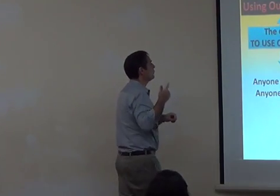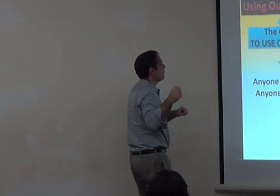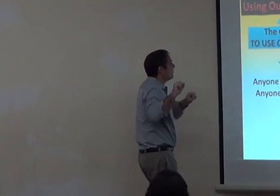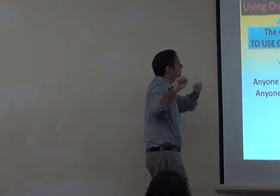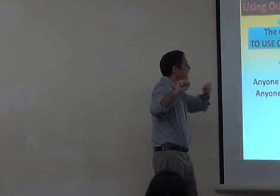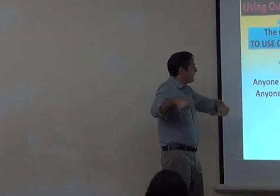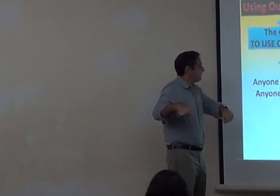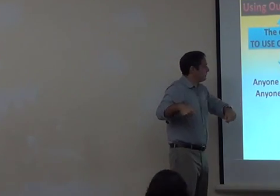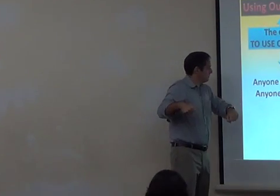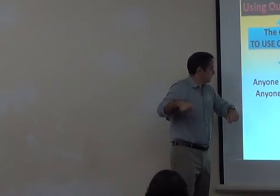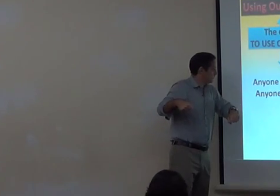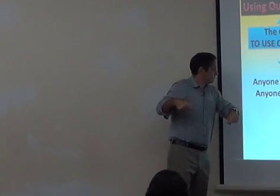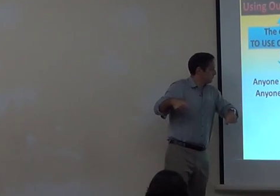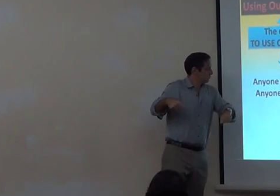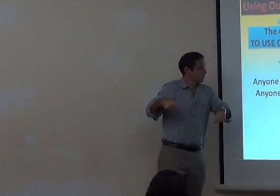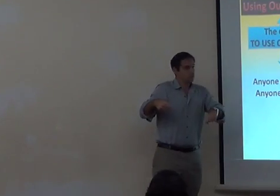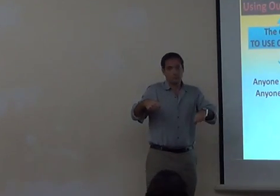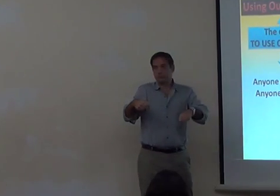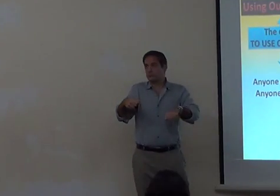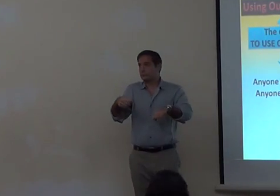¿Todos pueden